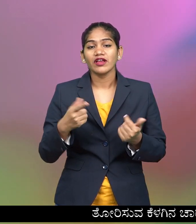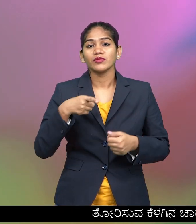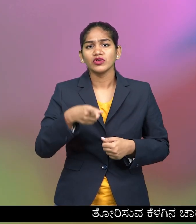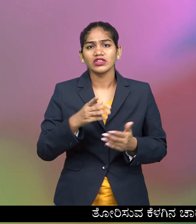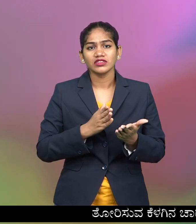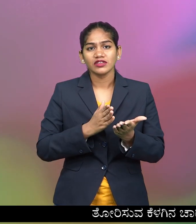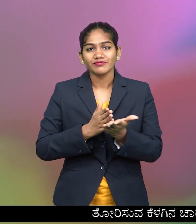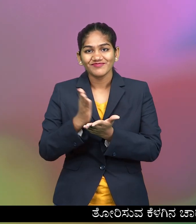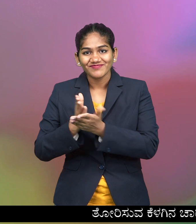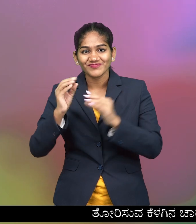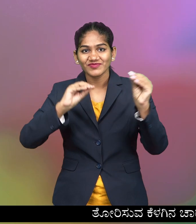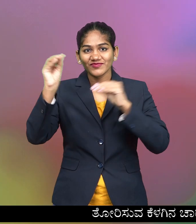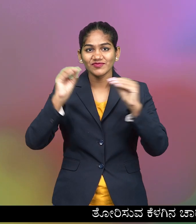ಅಧ್ಯಯನ ಮಾಡೋಣ.